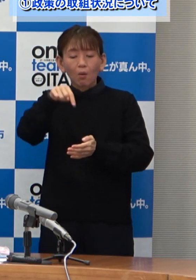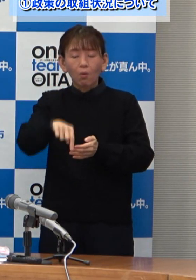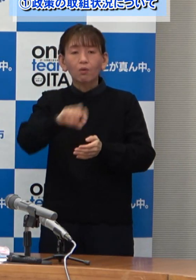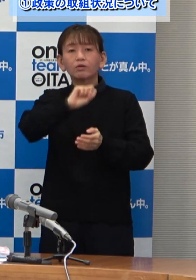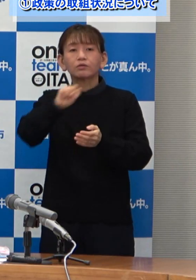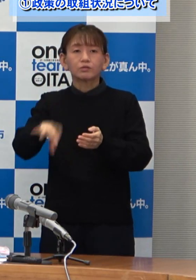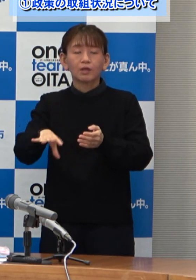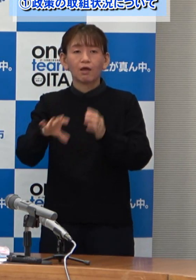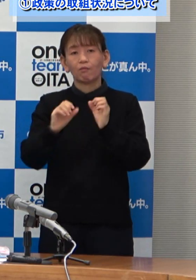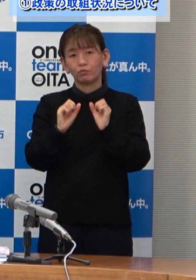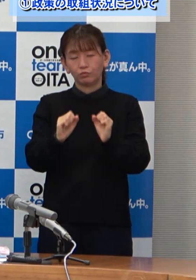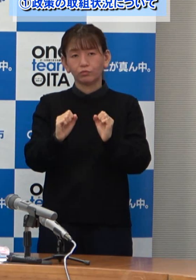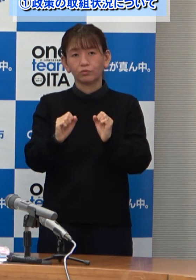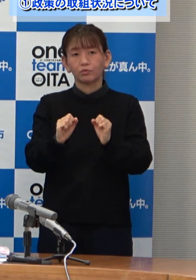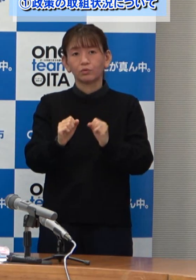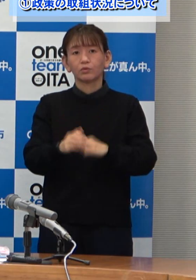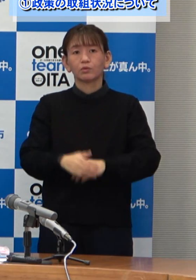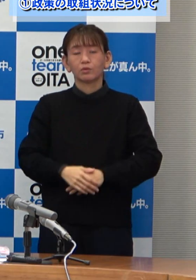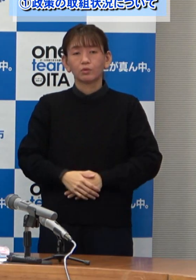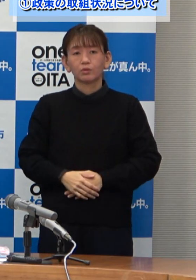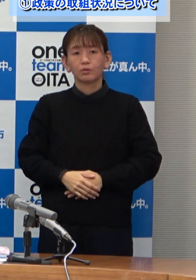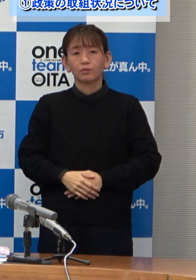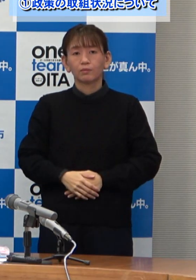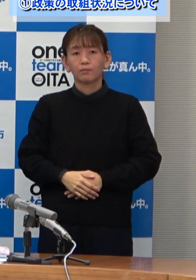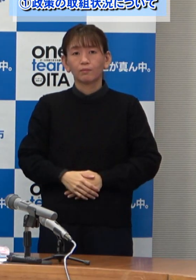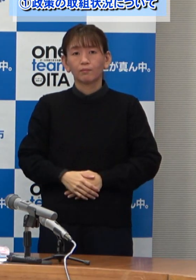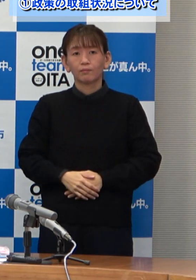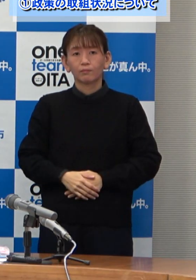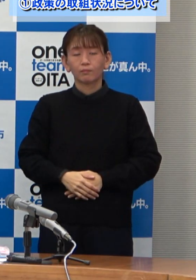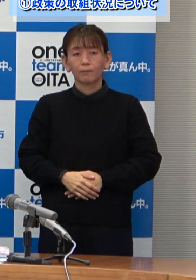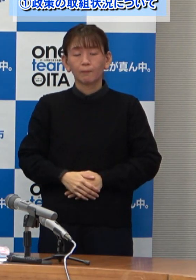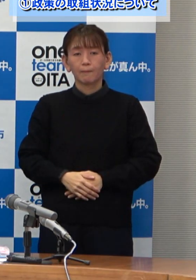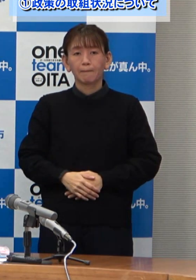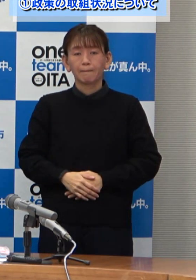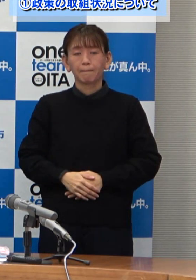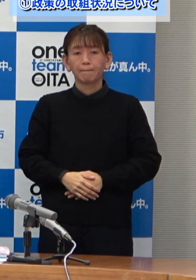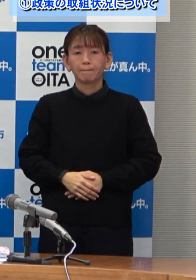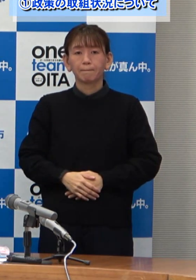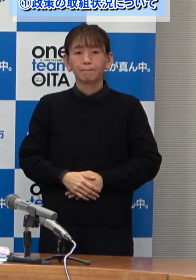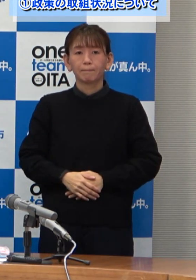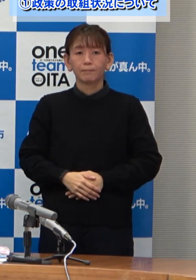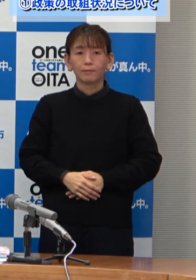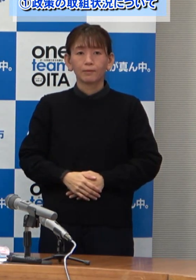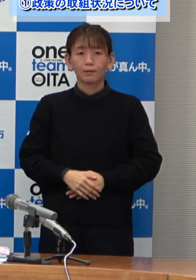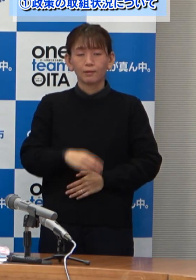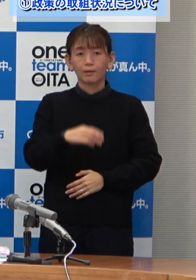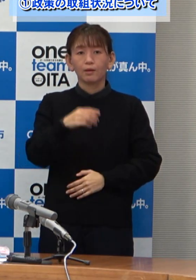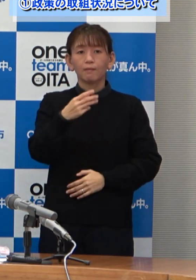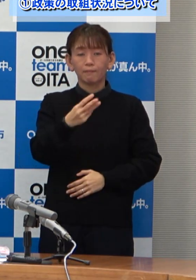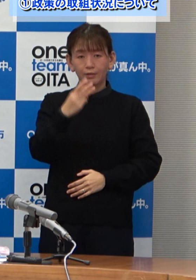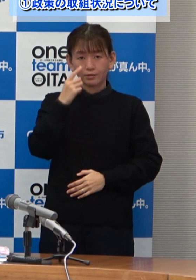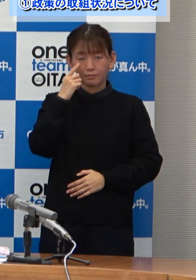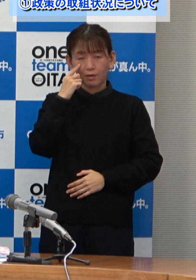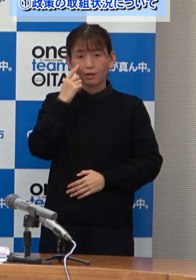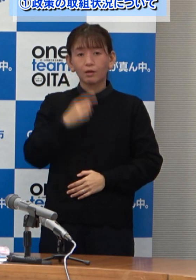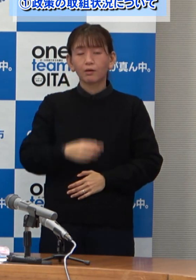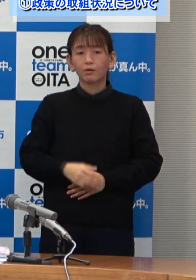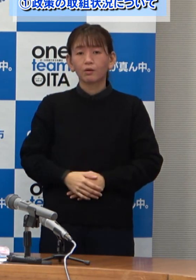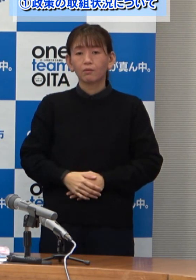方向性に変えました3つ目はシ